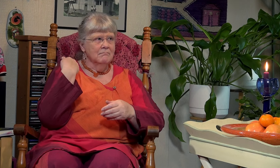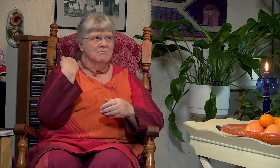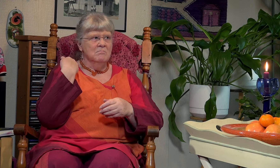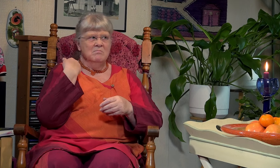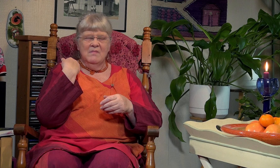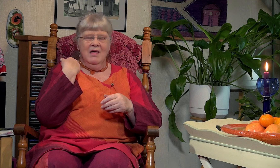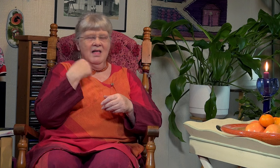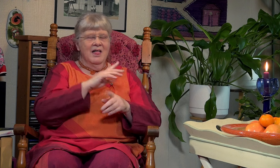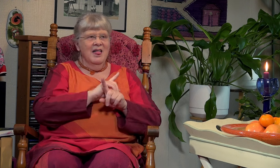mutta etukäteen niin